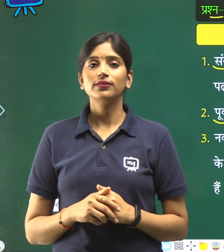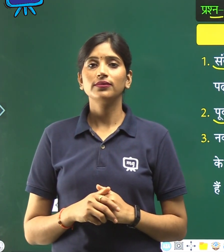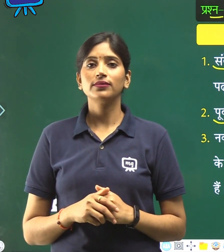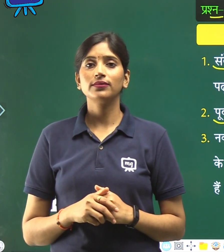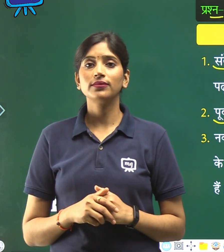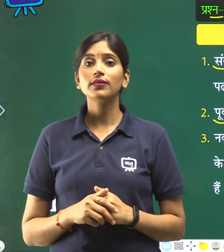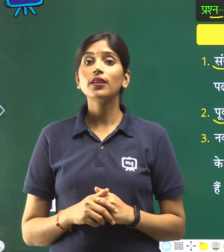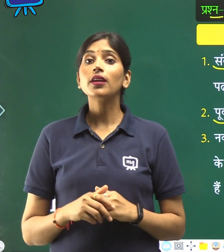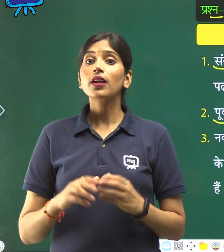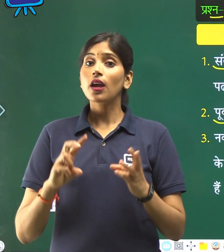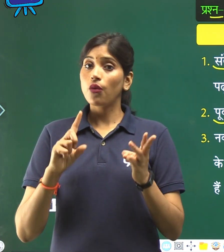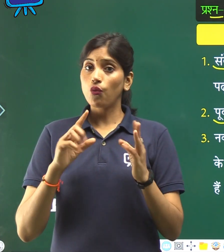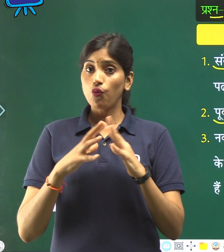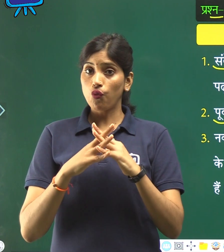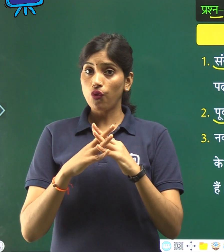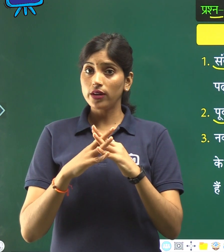पश्चिम दिशा।